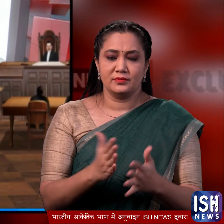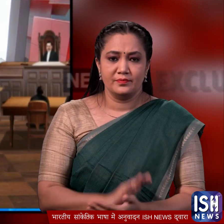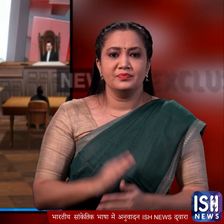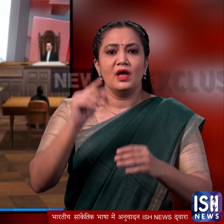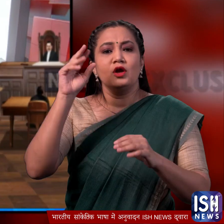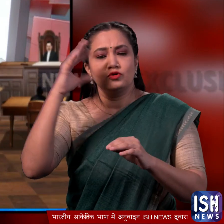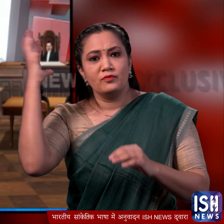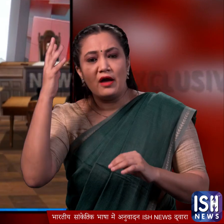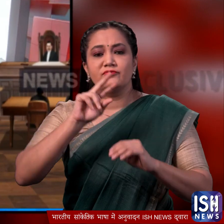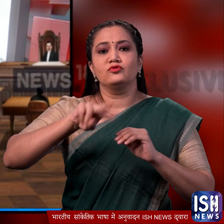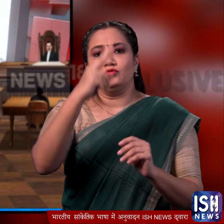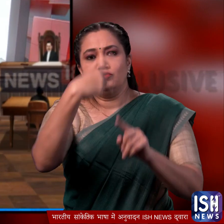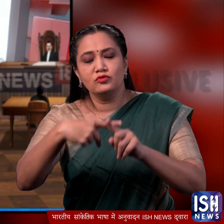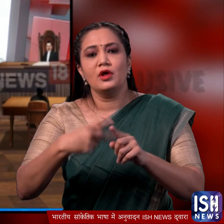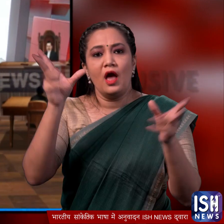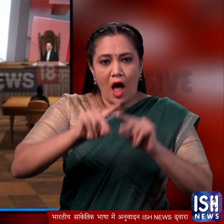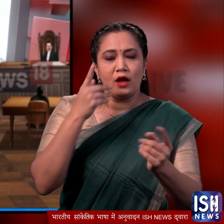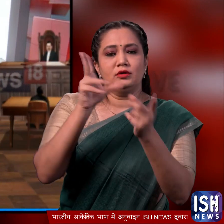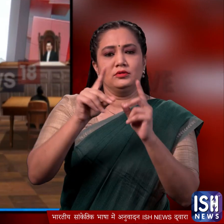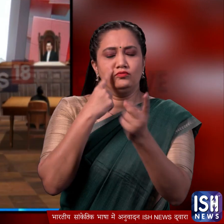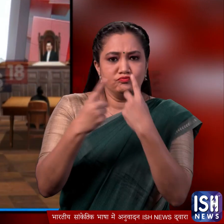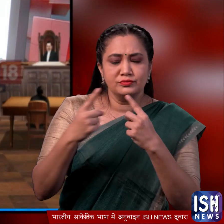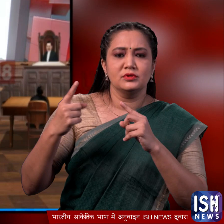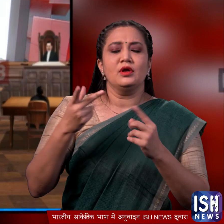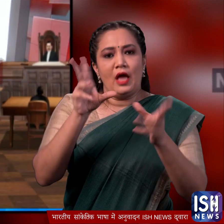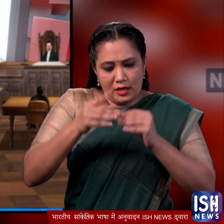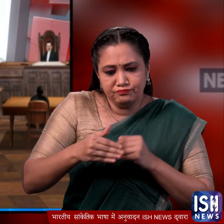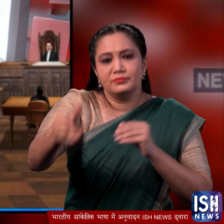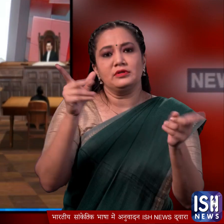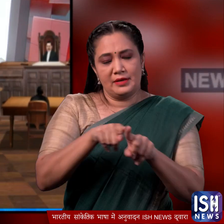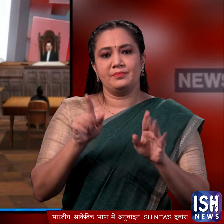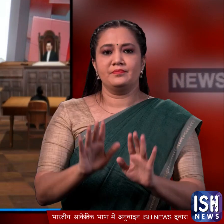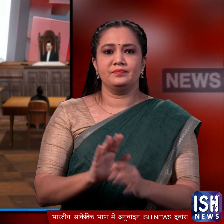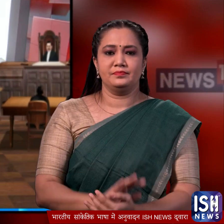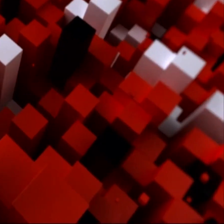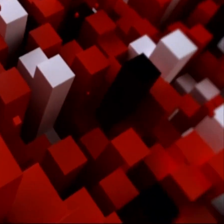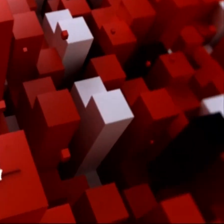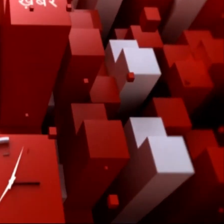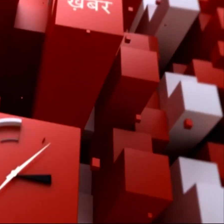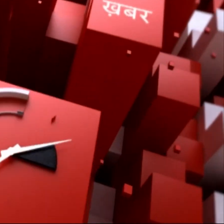दोपहर 2:30 बजे बॉम्बे हाई कोर्ट में आरोपियों की जमानत पर दोनों पक्षों की आगे की दलीलें सुनी जाएंगी।